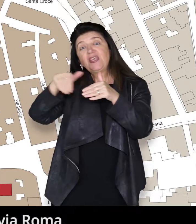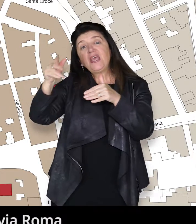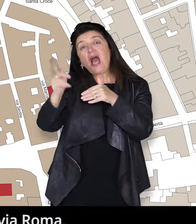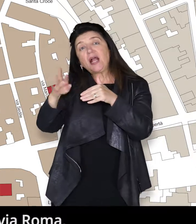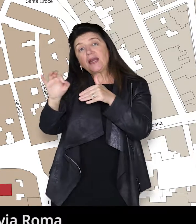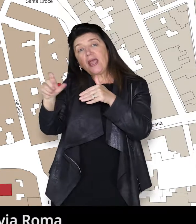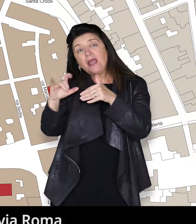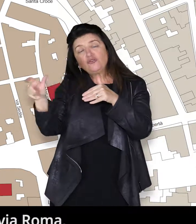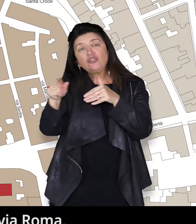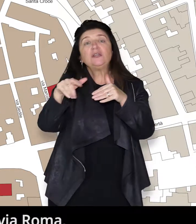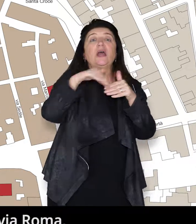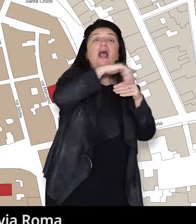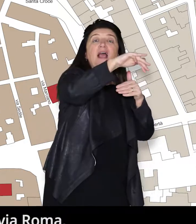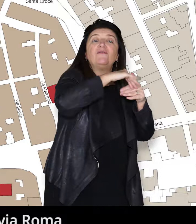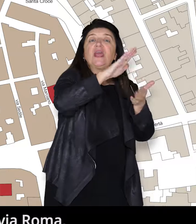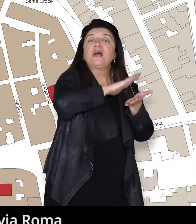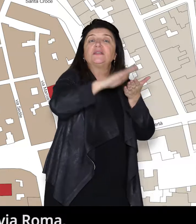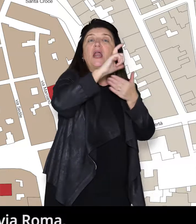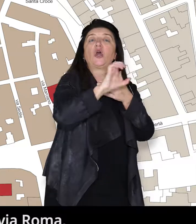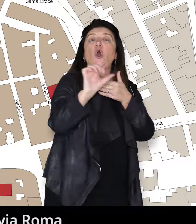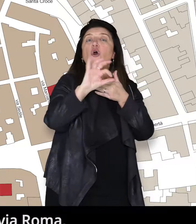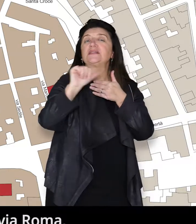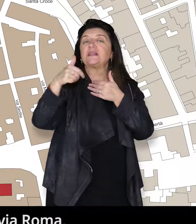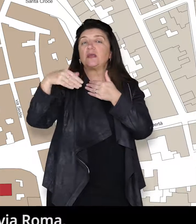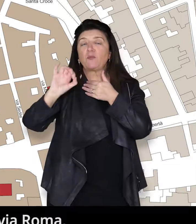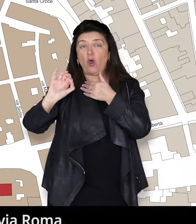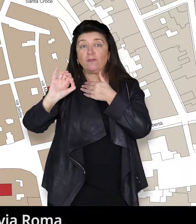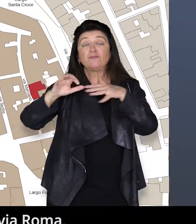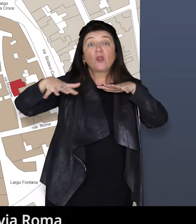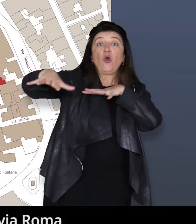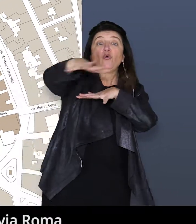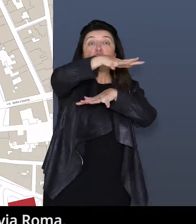Greci e via San Cosimo.